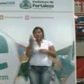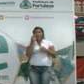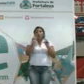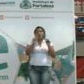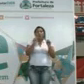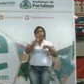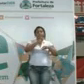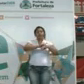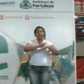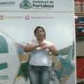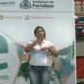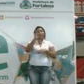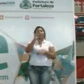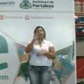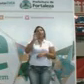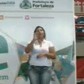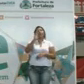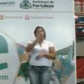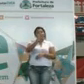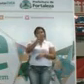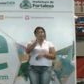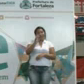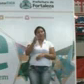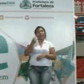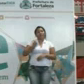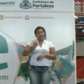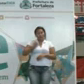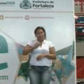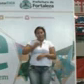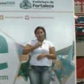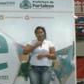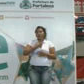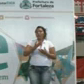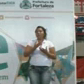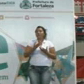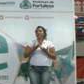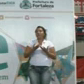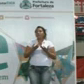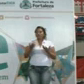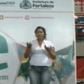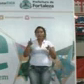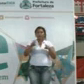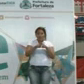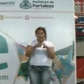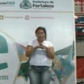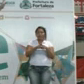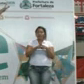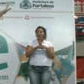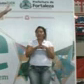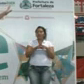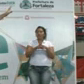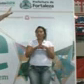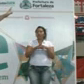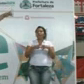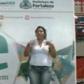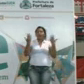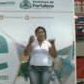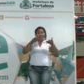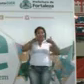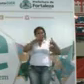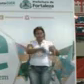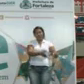e volta para a terra dele no vagão dos animais, como indigente, só para ser enterrado